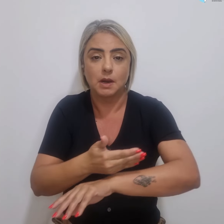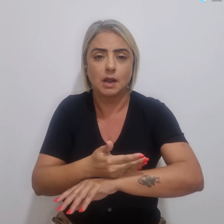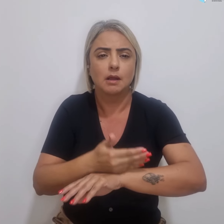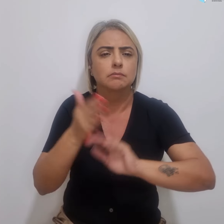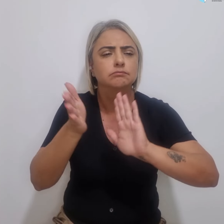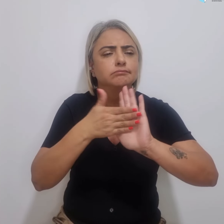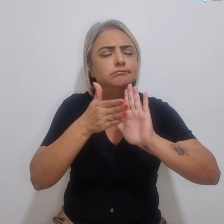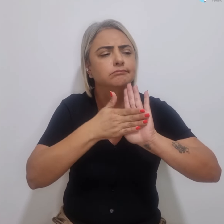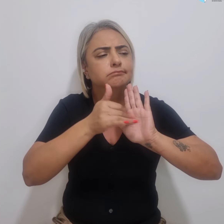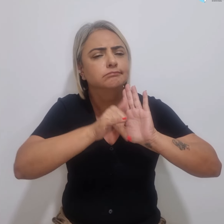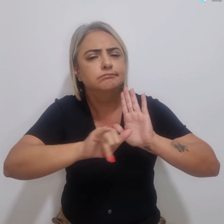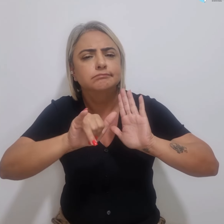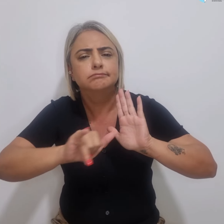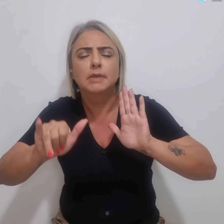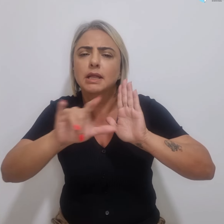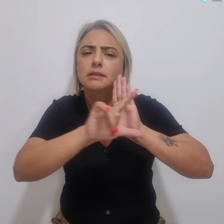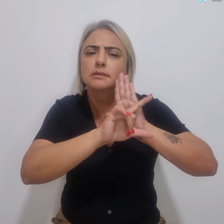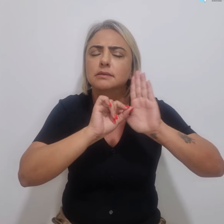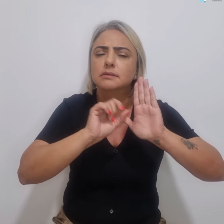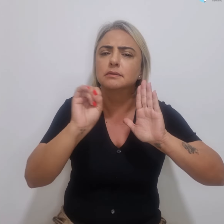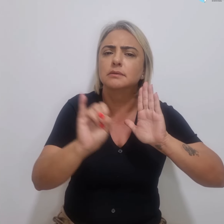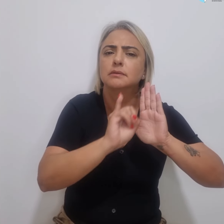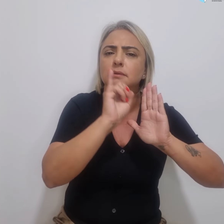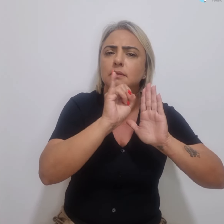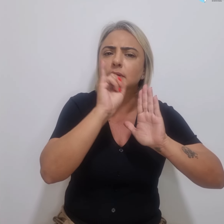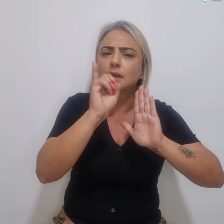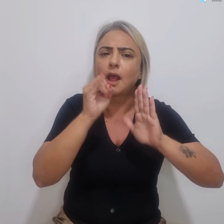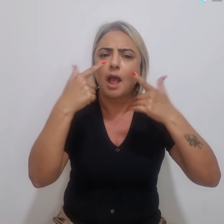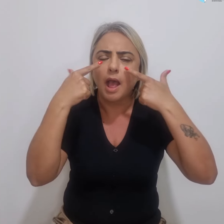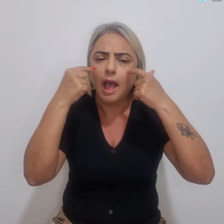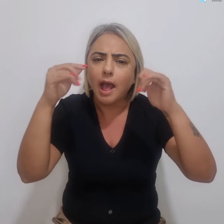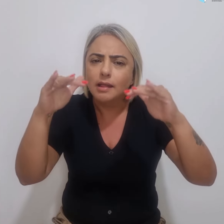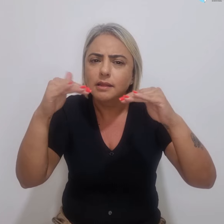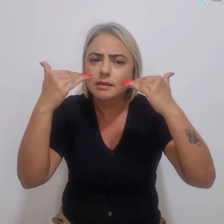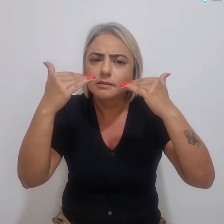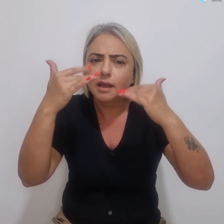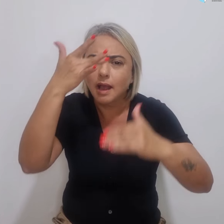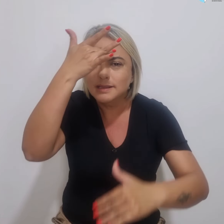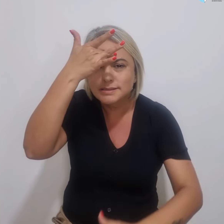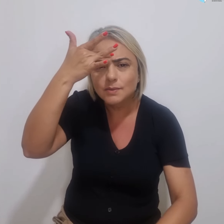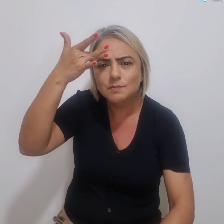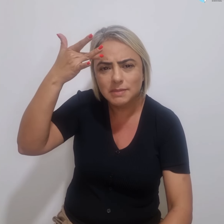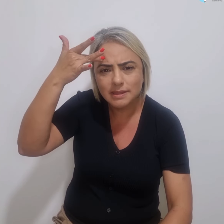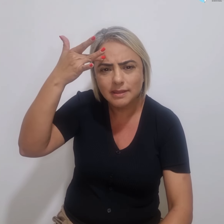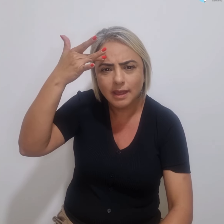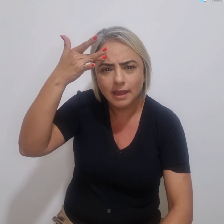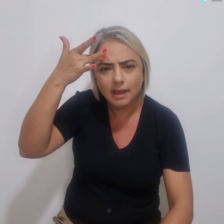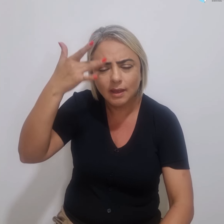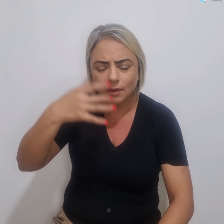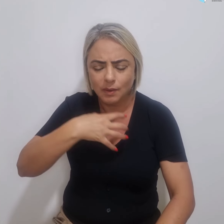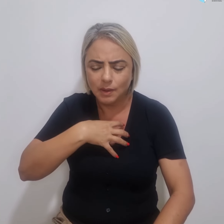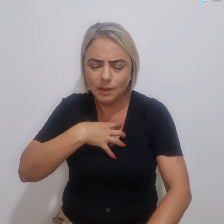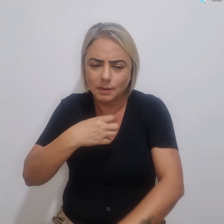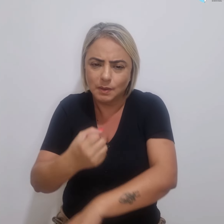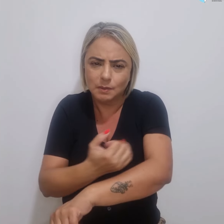visa a destacar a importância de dar atenção à saúde mental, emocional e psíquica.